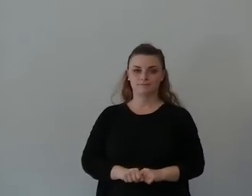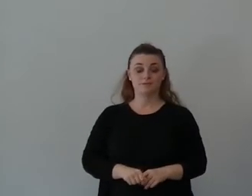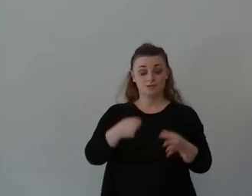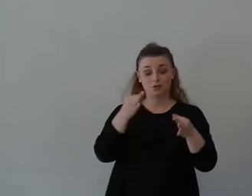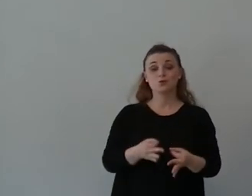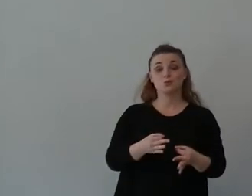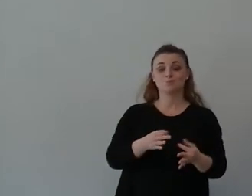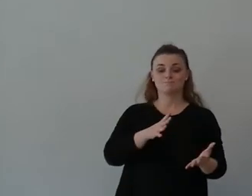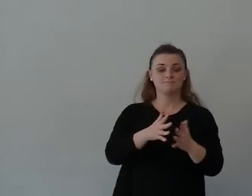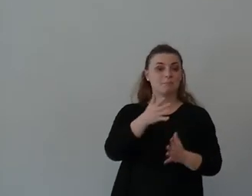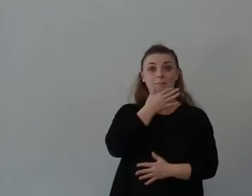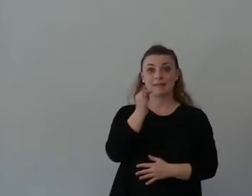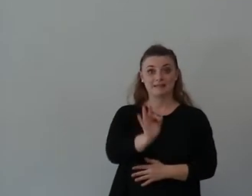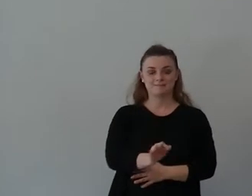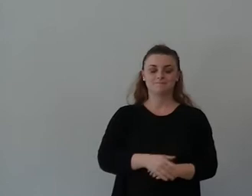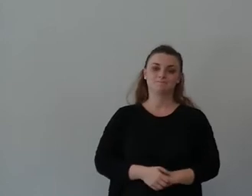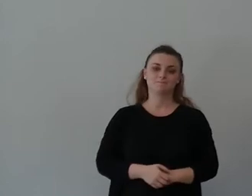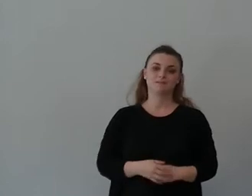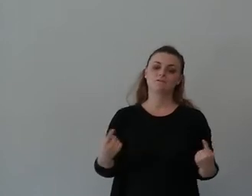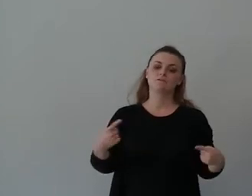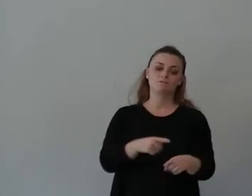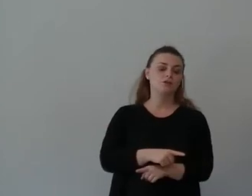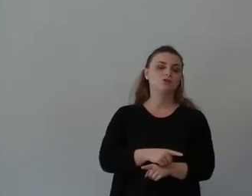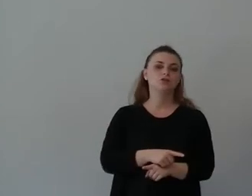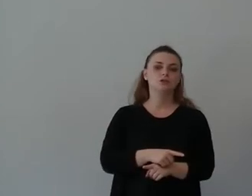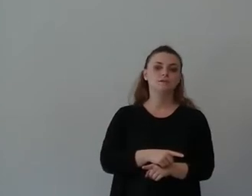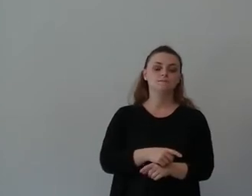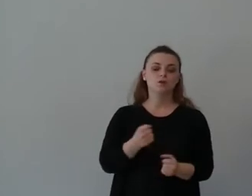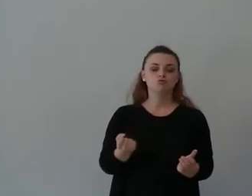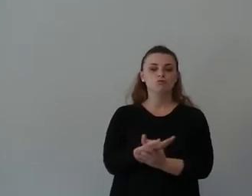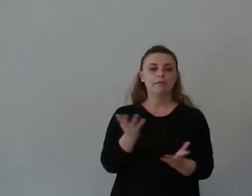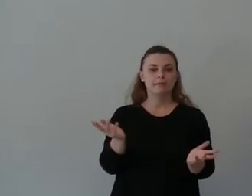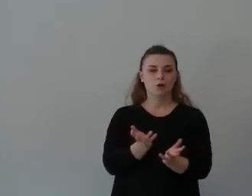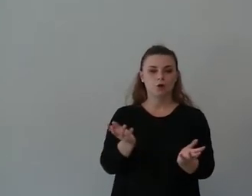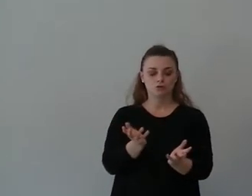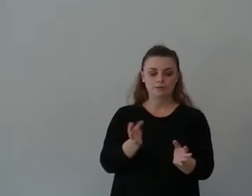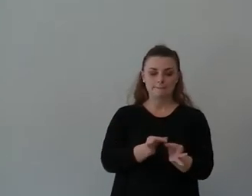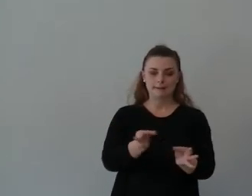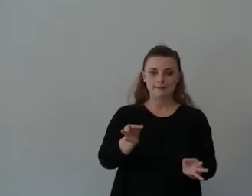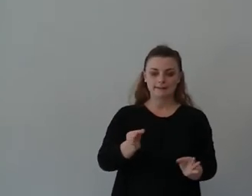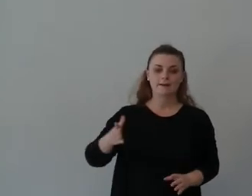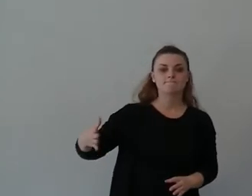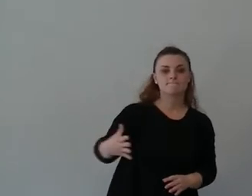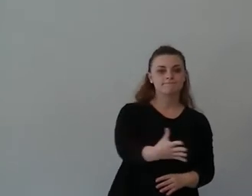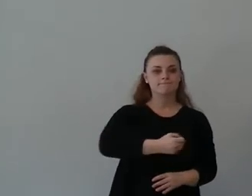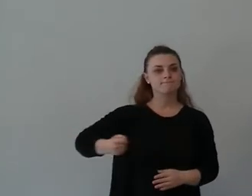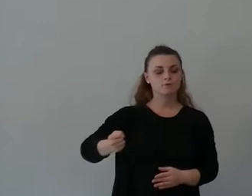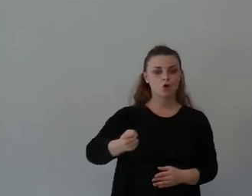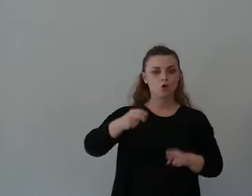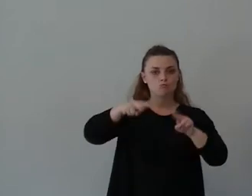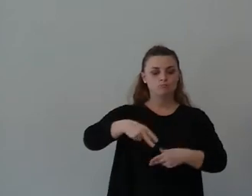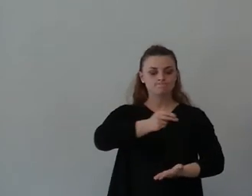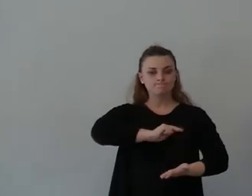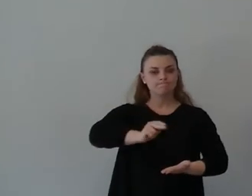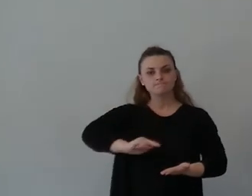beautiful. Quando noi invece proviamo di riprendere noi il controllo della matita, il risultato non sarà così bello. All